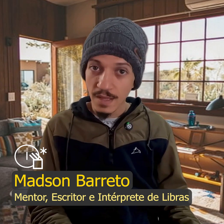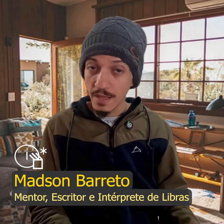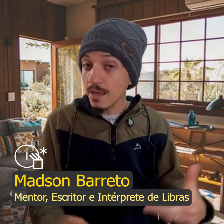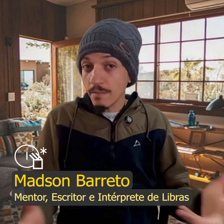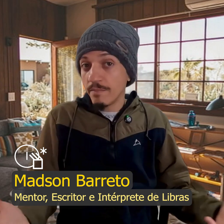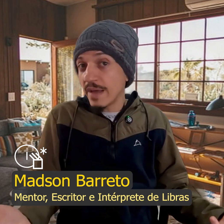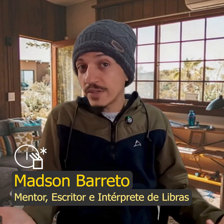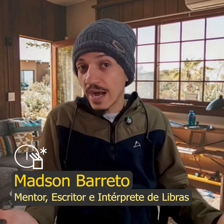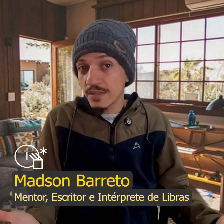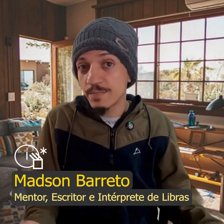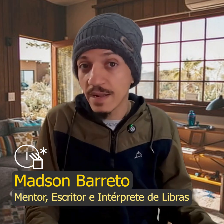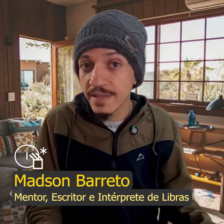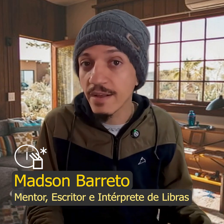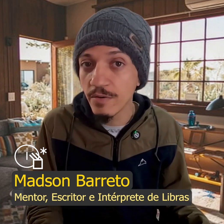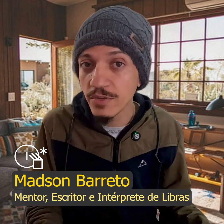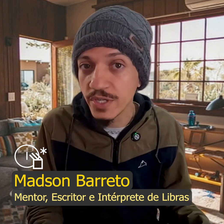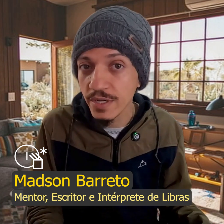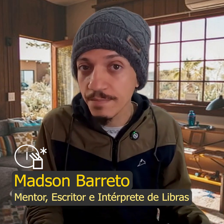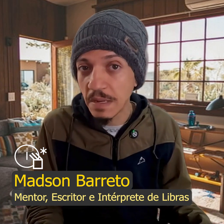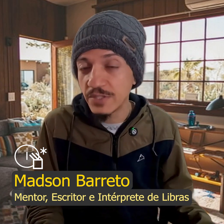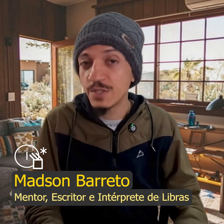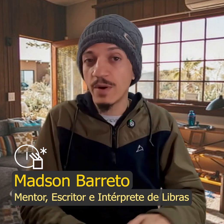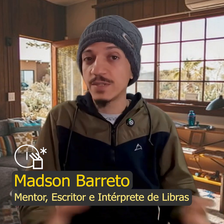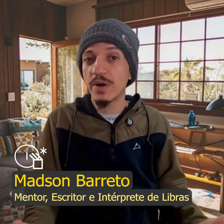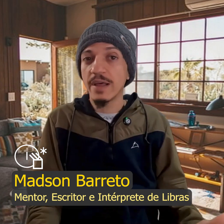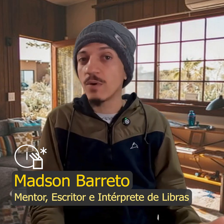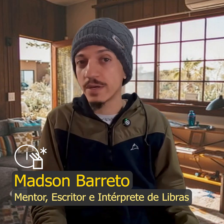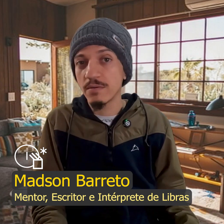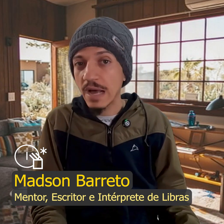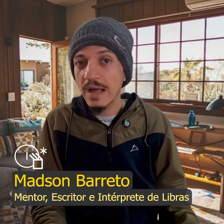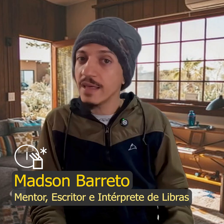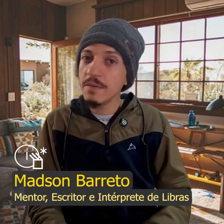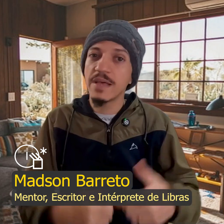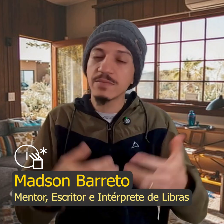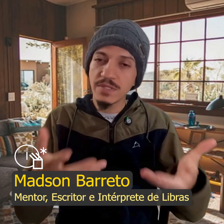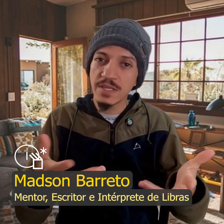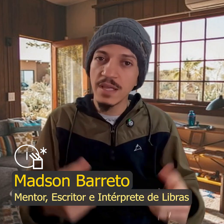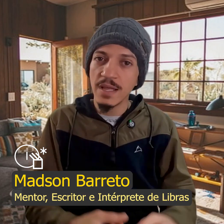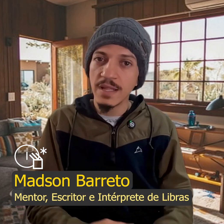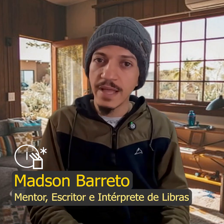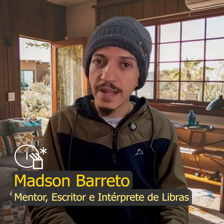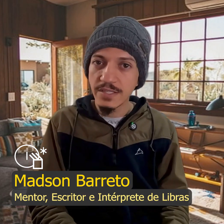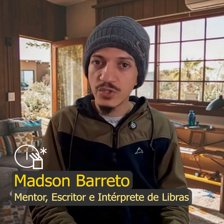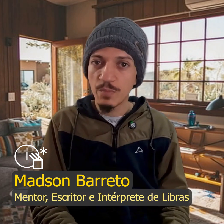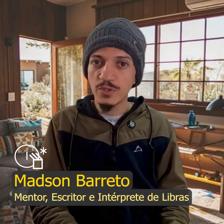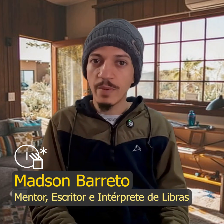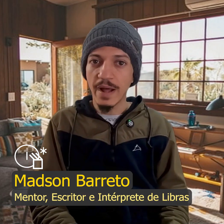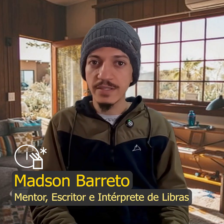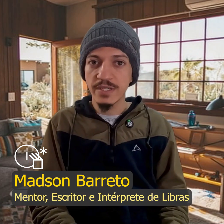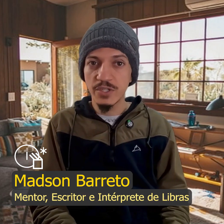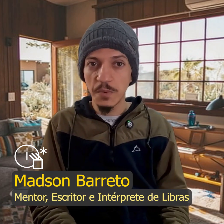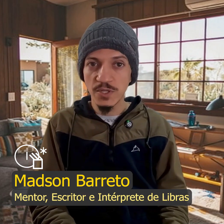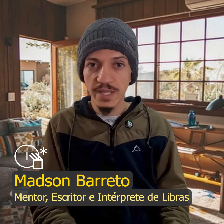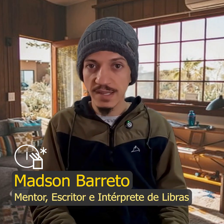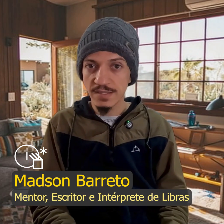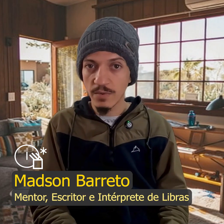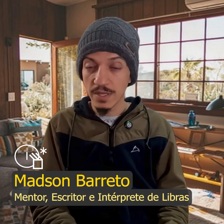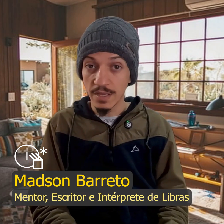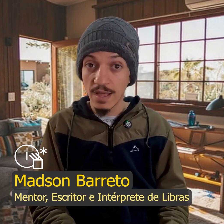e, mediados pela tecnologia, a gente pode morar em qualquer lugar e mesmo assim ter esse tipo de prática, esse tipo de interação aqui.